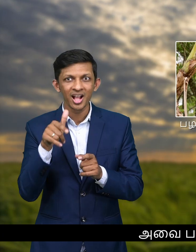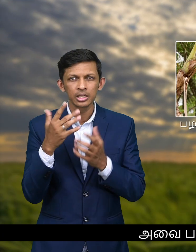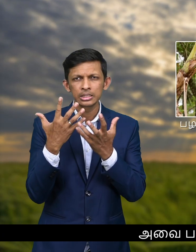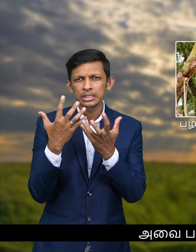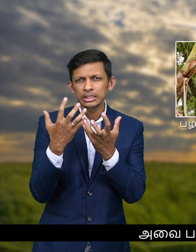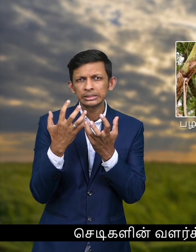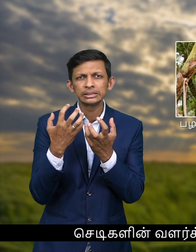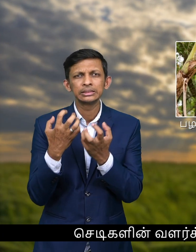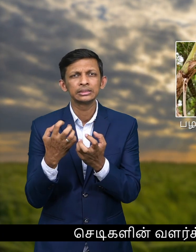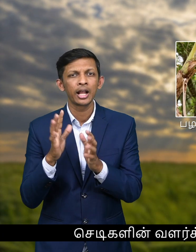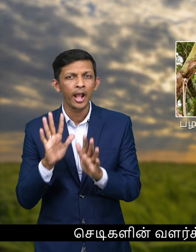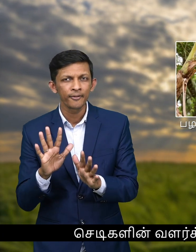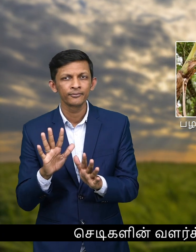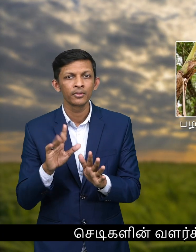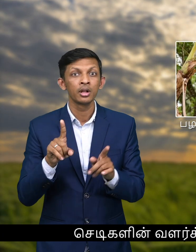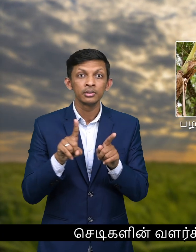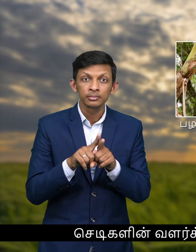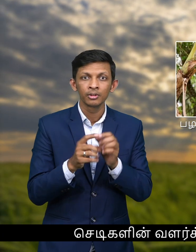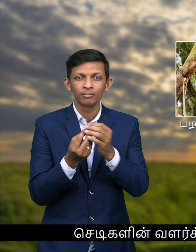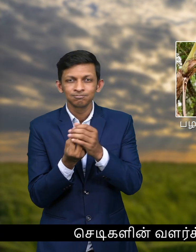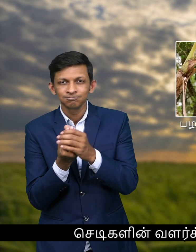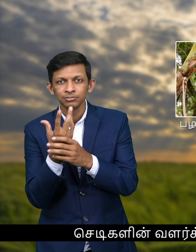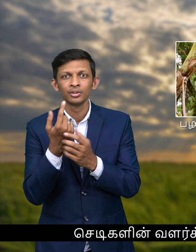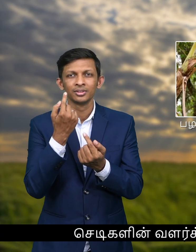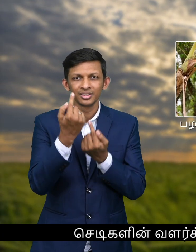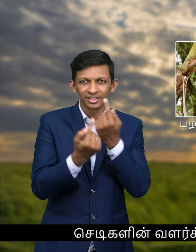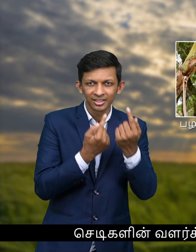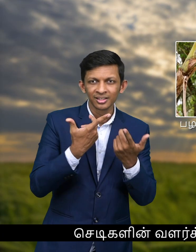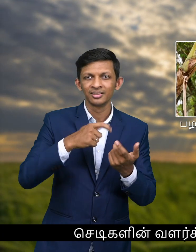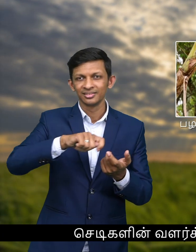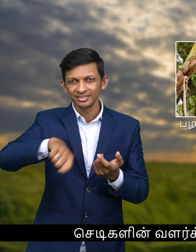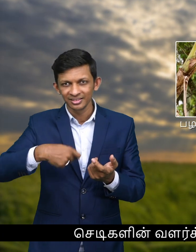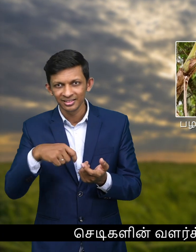பழுக்க வைப்பது, செடிகளின் வளர்ச்சி, உணவு சமைப்பது போன்றவை.